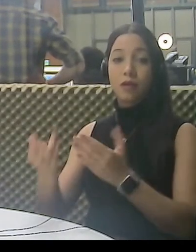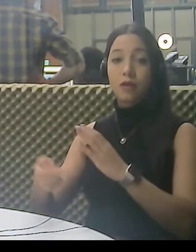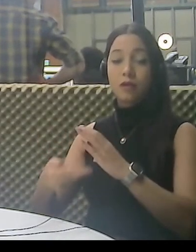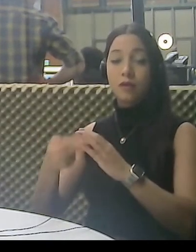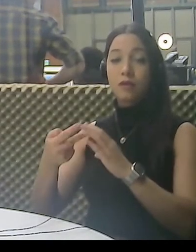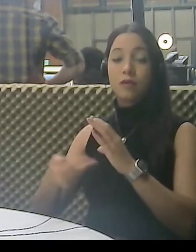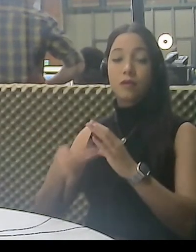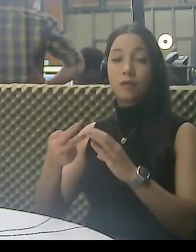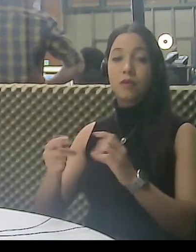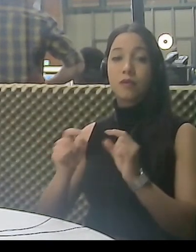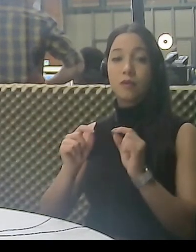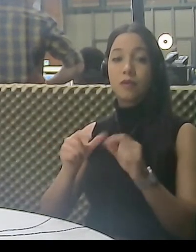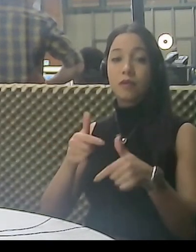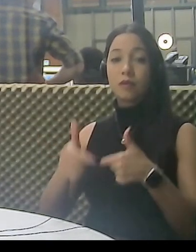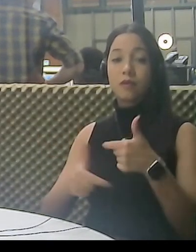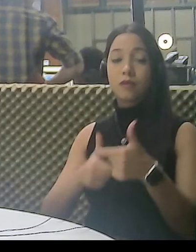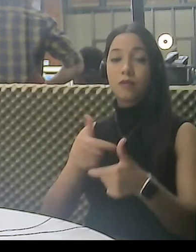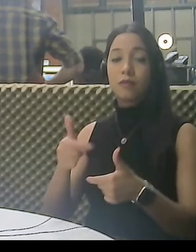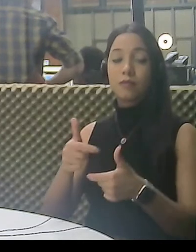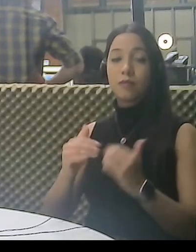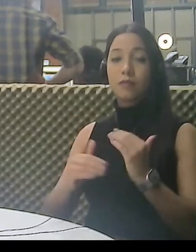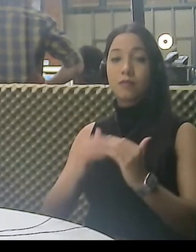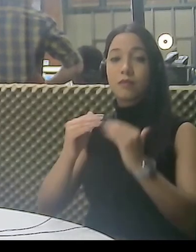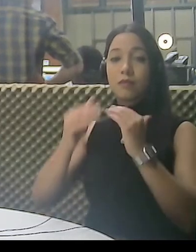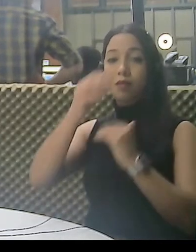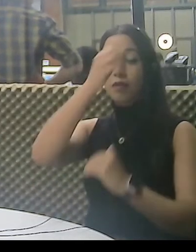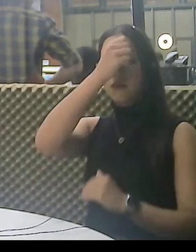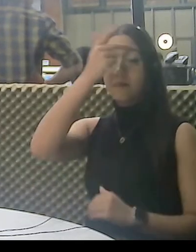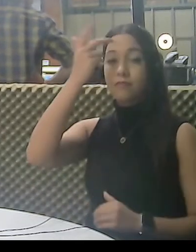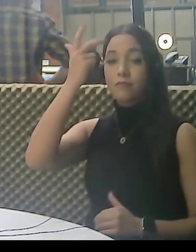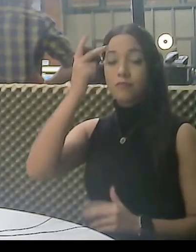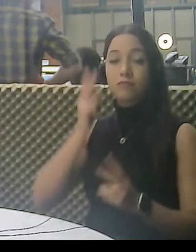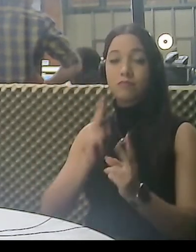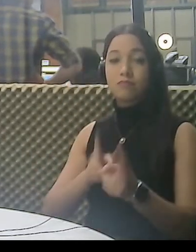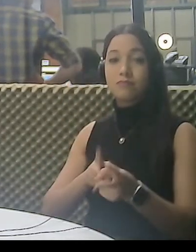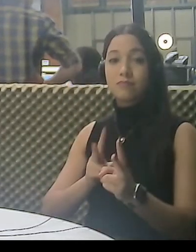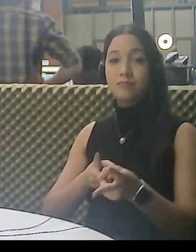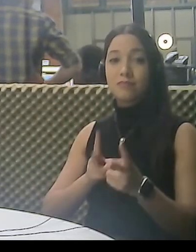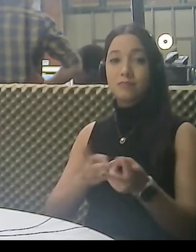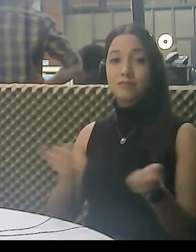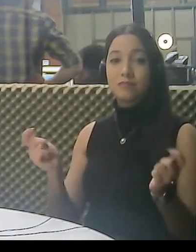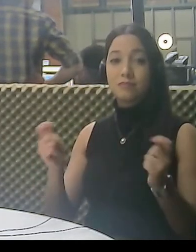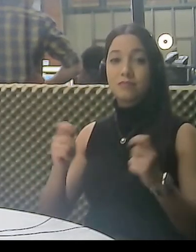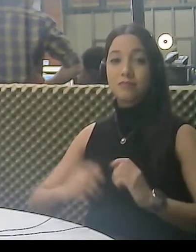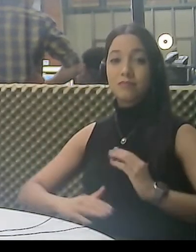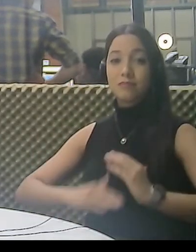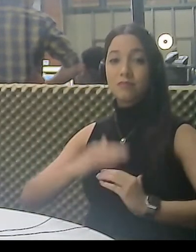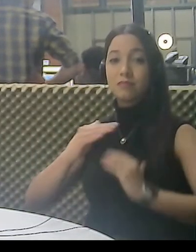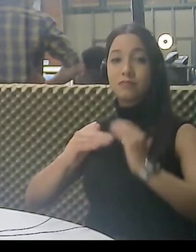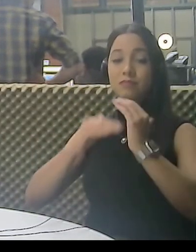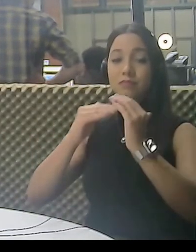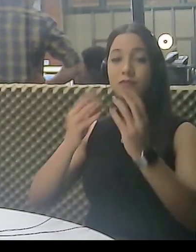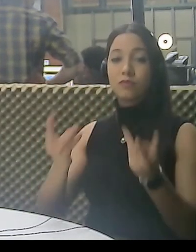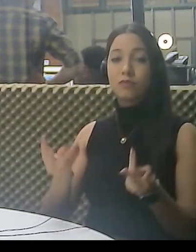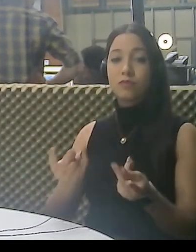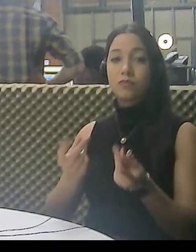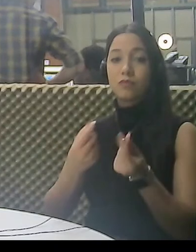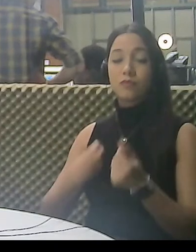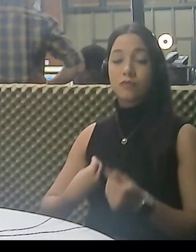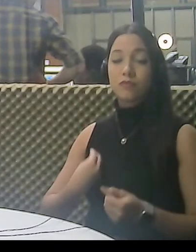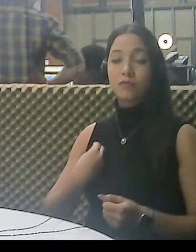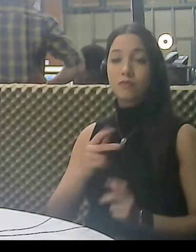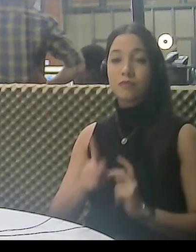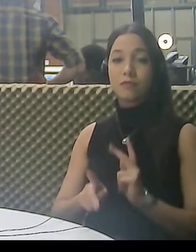Vereadores consolida o trabalho que é desenvolvido pela Prefeitura continuamente para garantir o desenvolvimento e a qualidade de vida